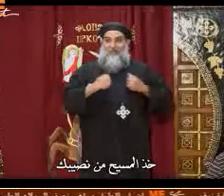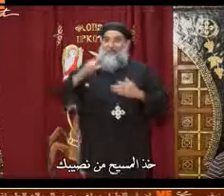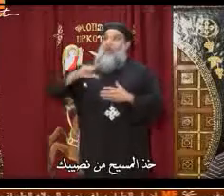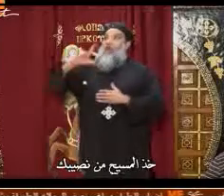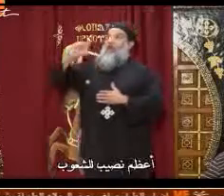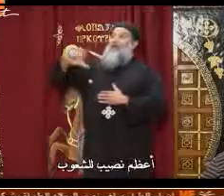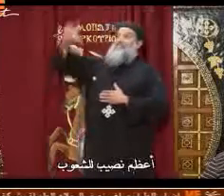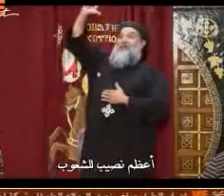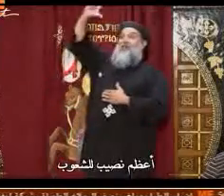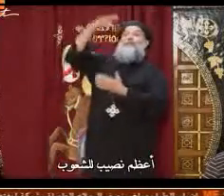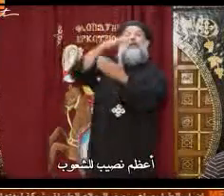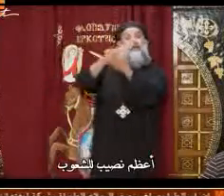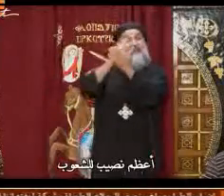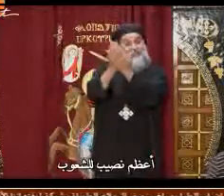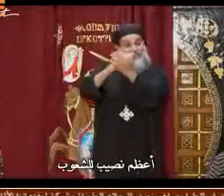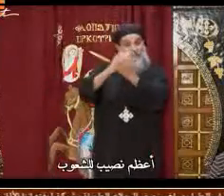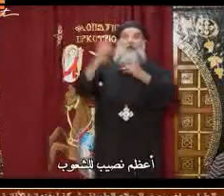نصيبك، أعظم نصيب